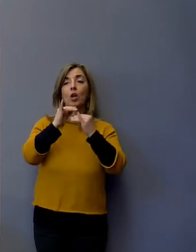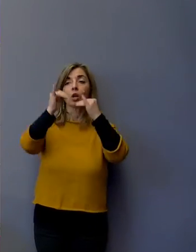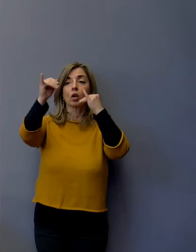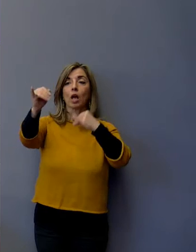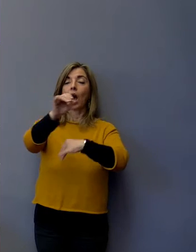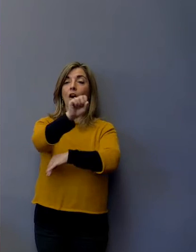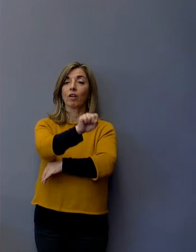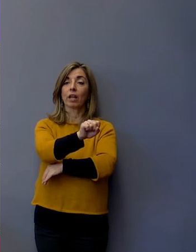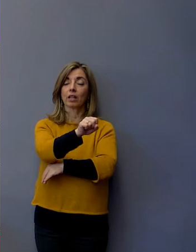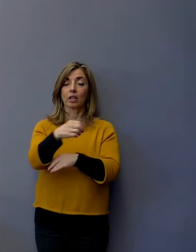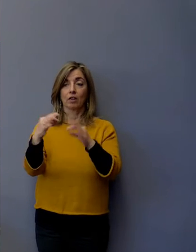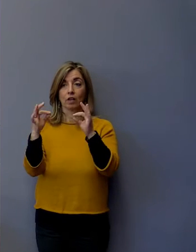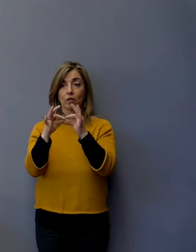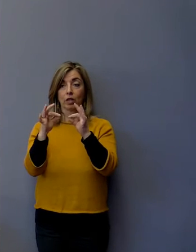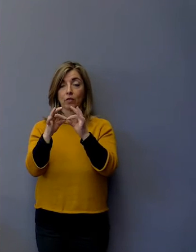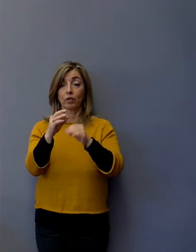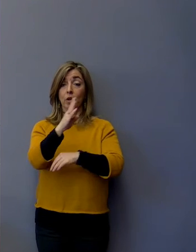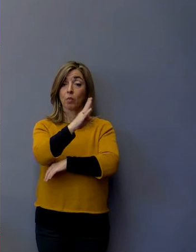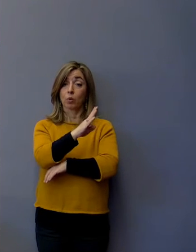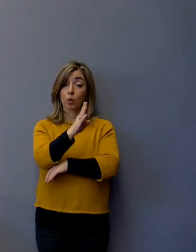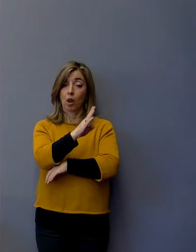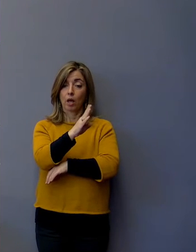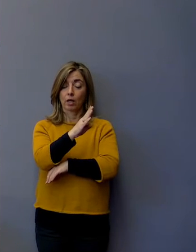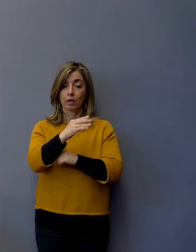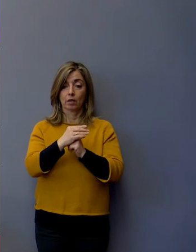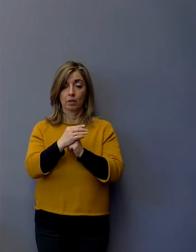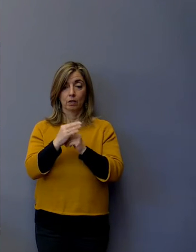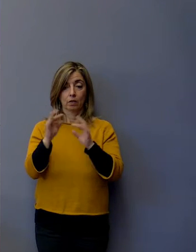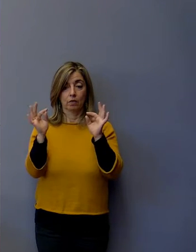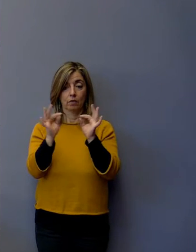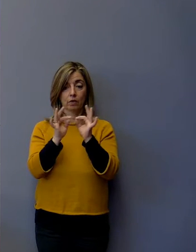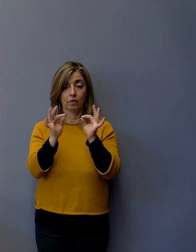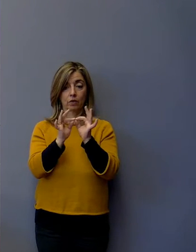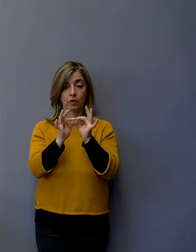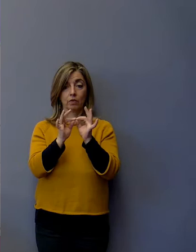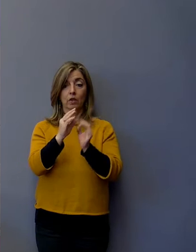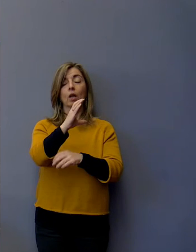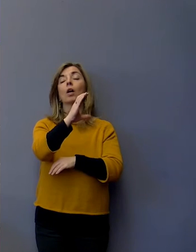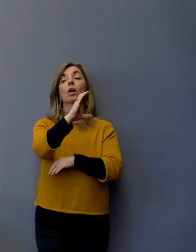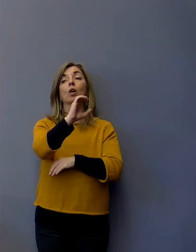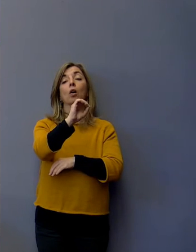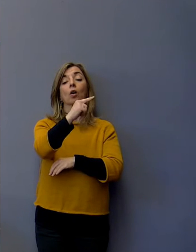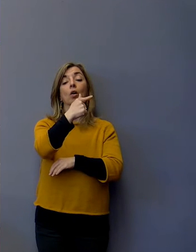favorevole consigliera bruccoleri barbere vale consigliere costa